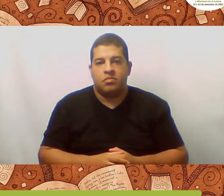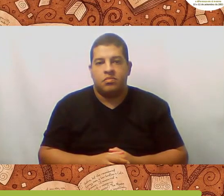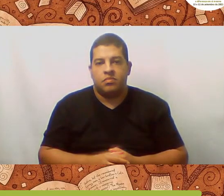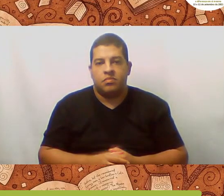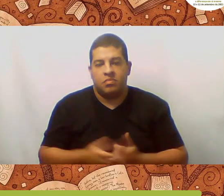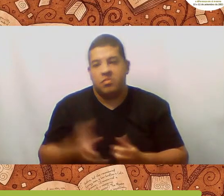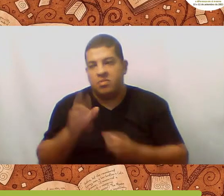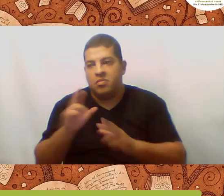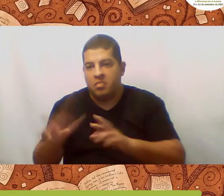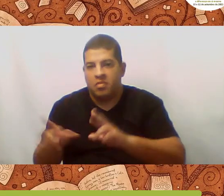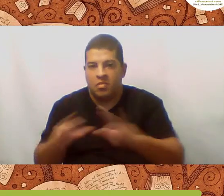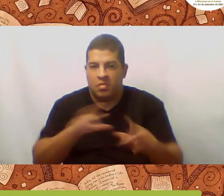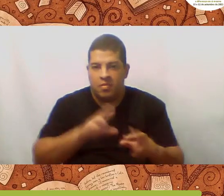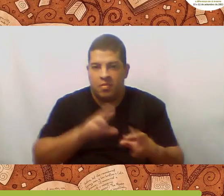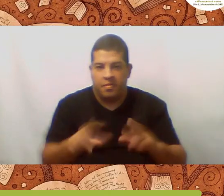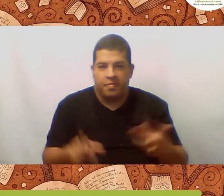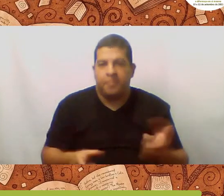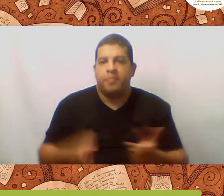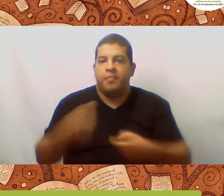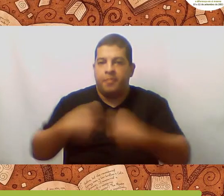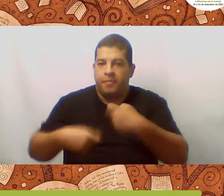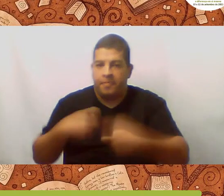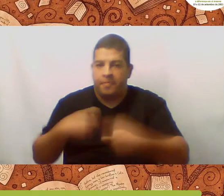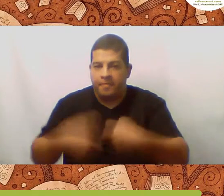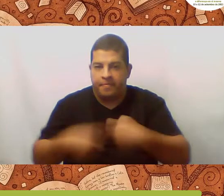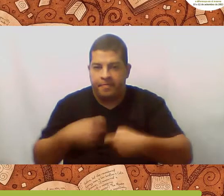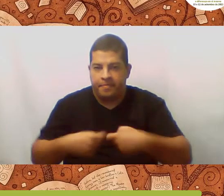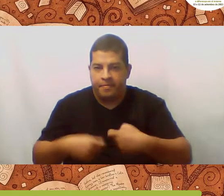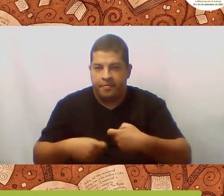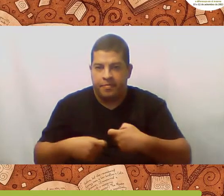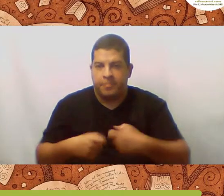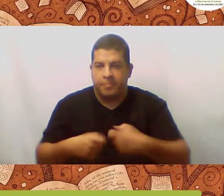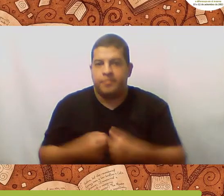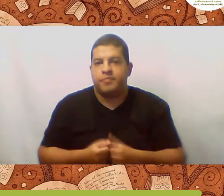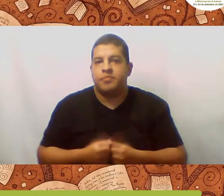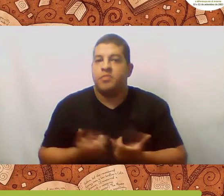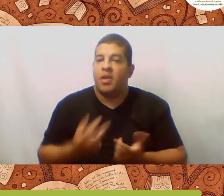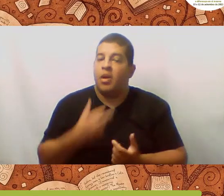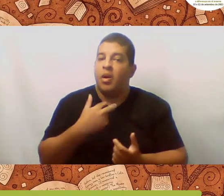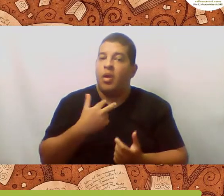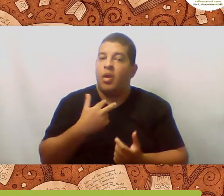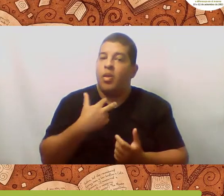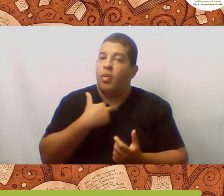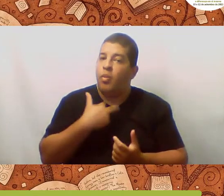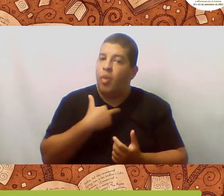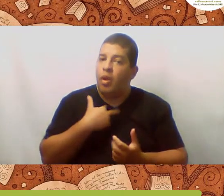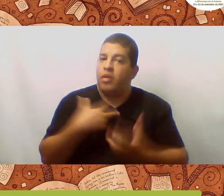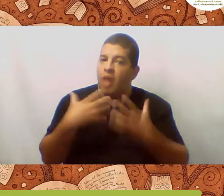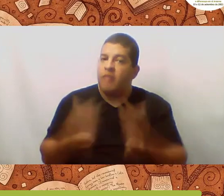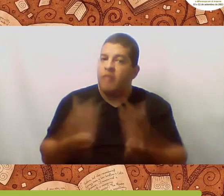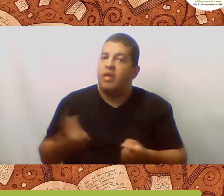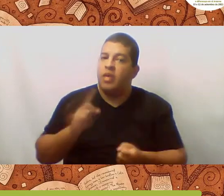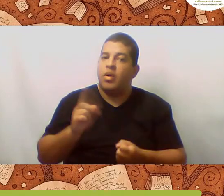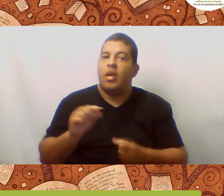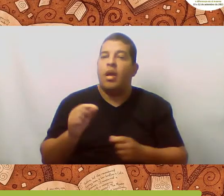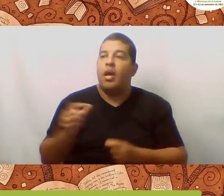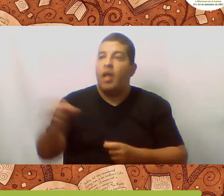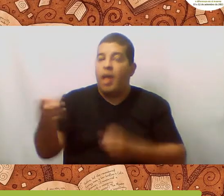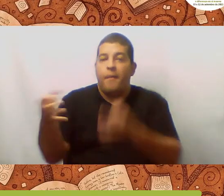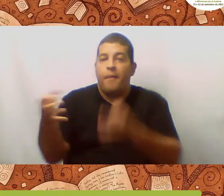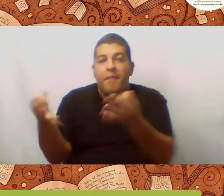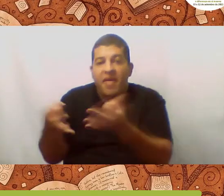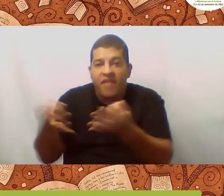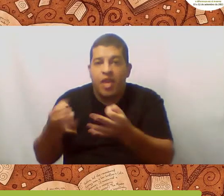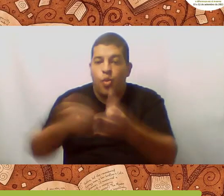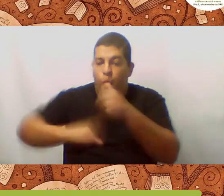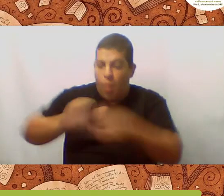diferencial e ontológica dos sexos, né, o que não se poderia aceitar é que o imperfeito virasse perfeito de acordo com a